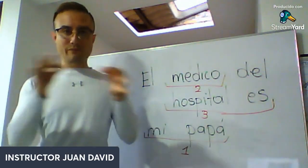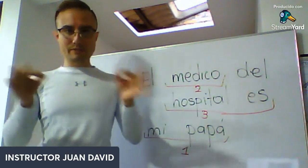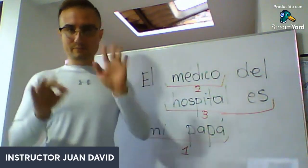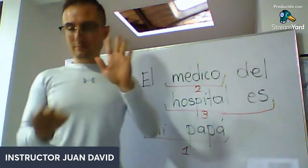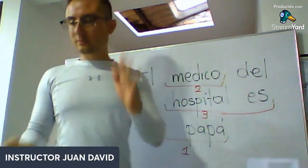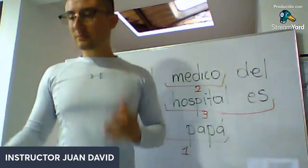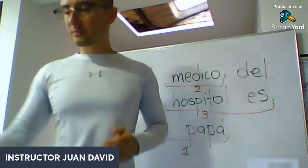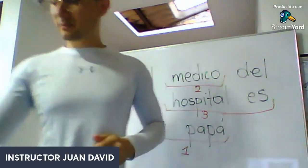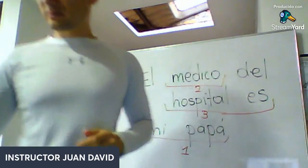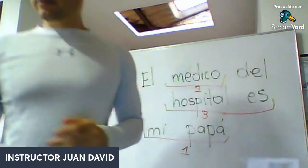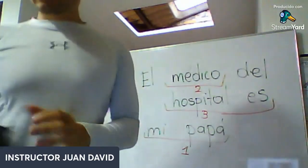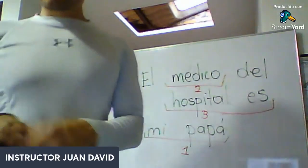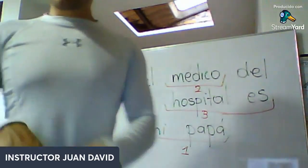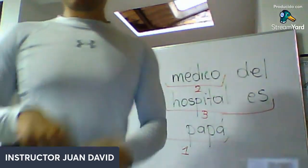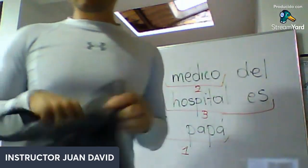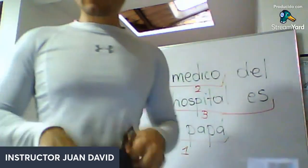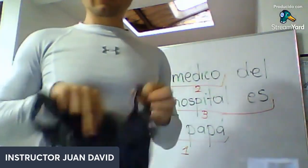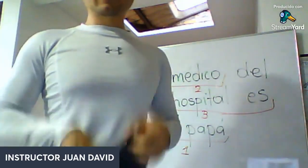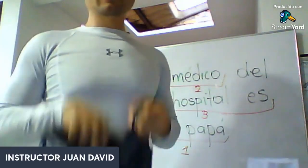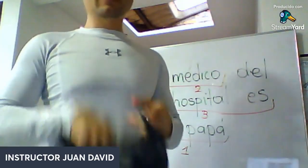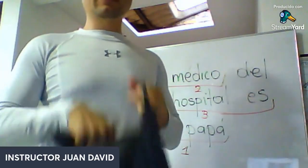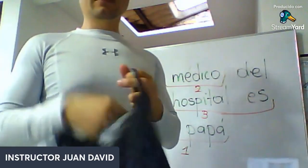bueno vamos a hacerlo con otra frase